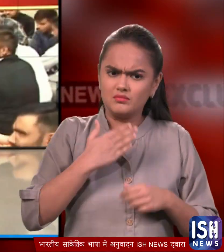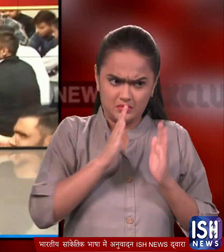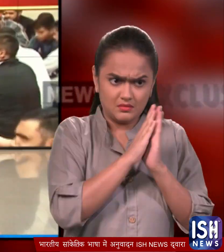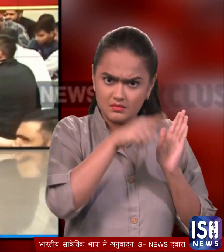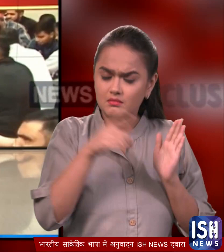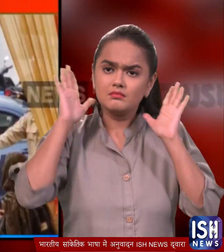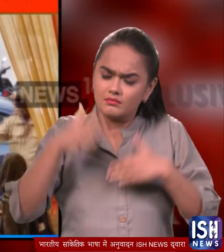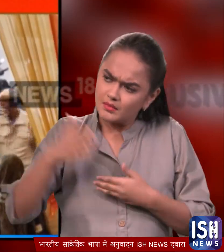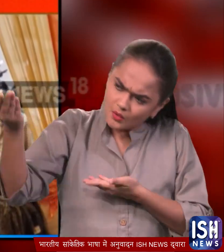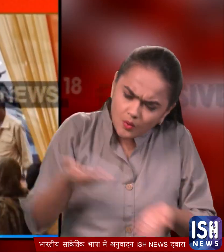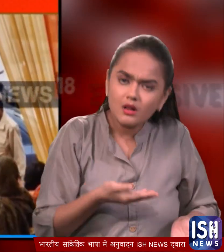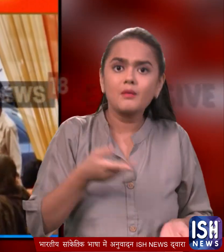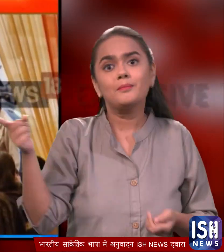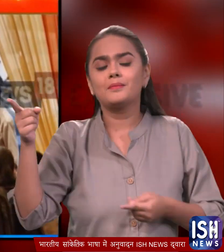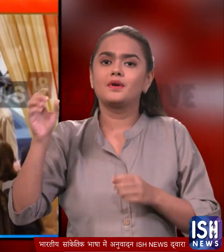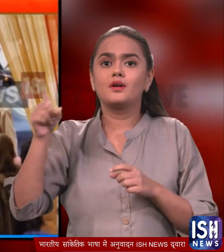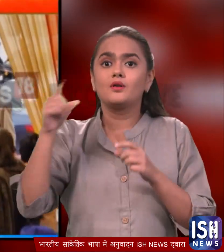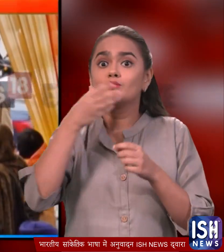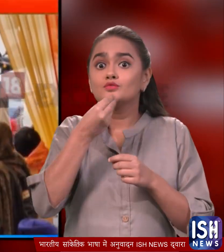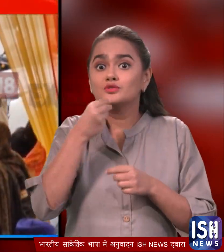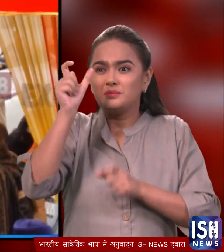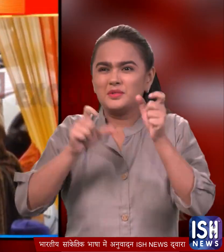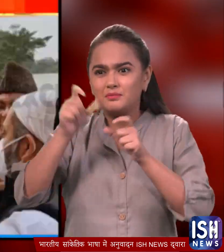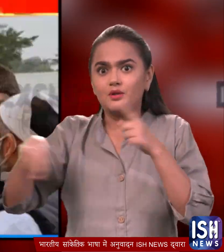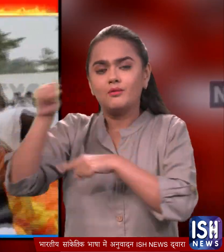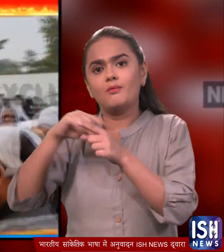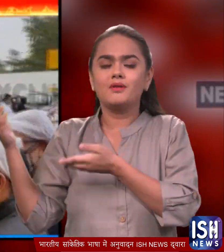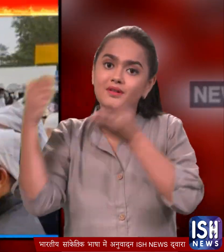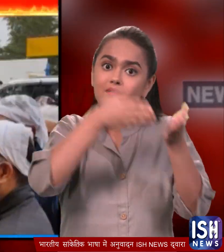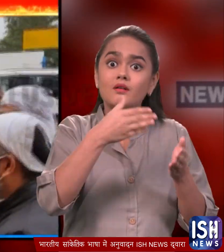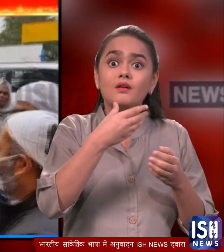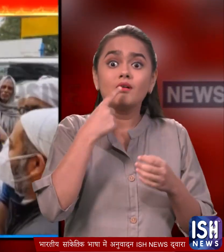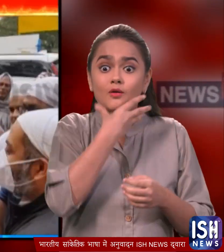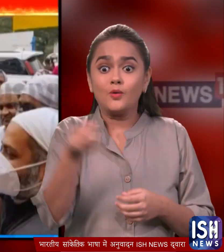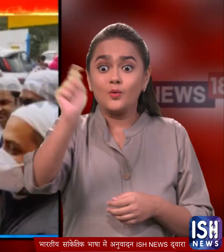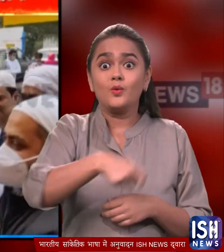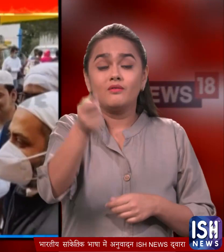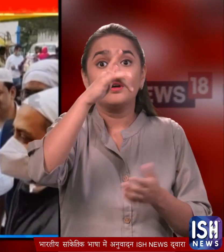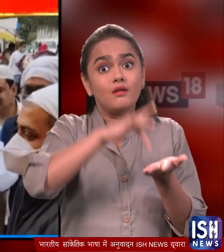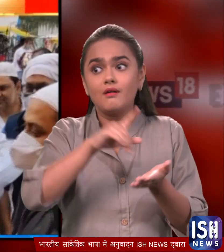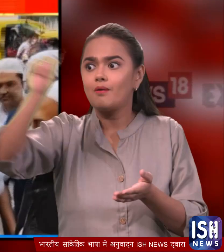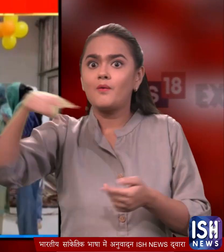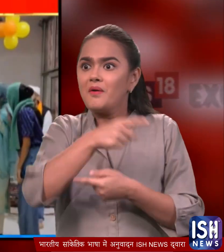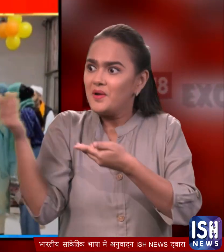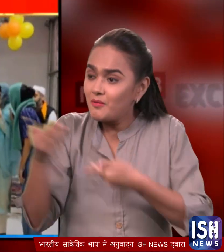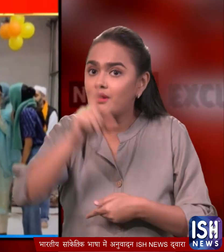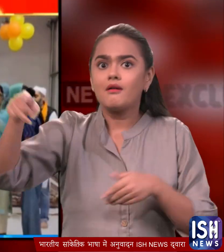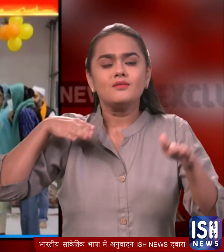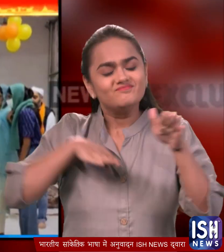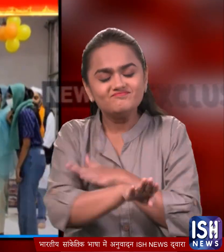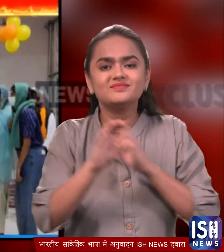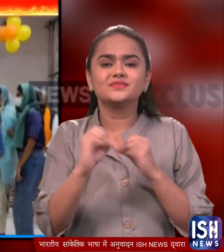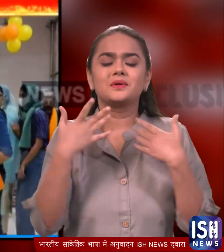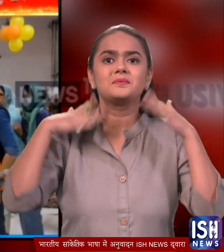दिया था, जिसके बाद मुस्लिम समुदाय से जुड़े कुछ लोग गुरुग्राम के एक गुरुद्वारे में पहुंच गए। वहां उनका स्वागत किया गया और फिर सभी